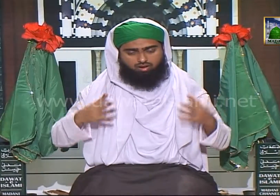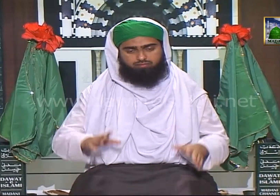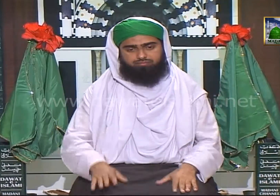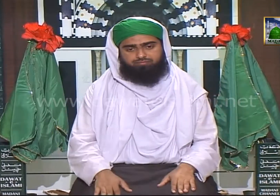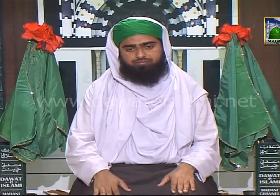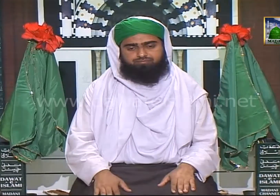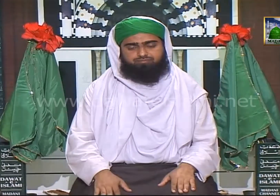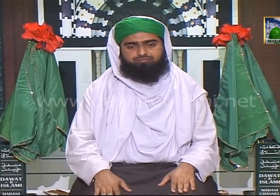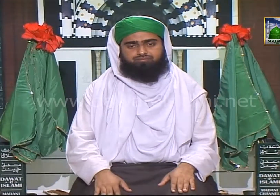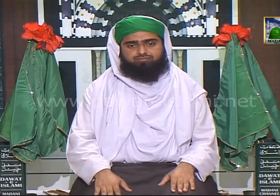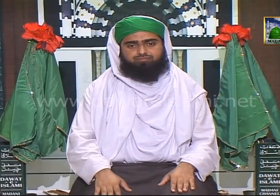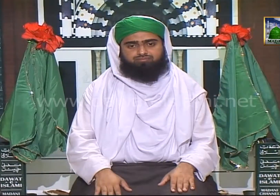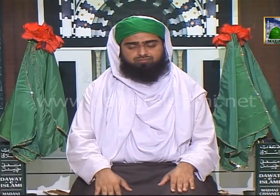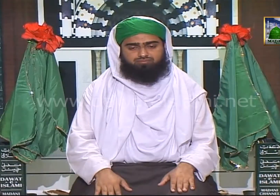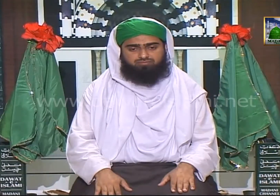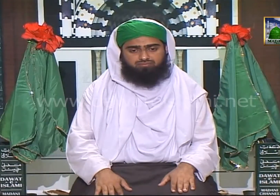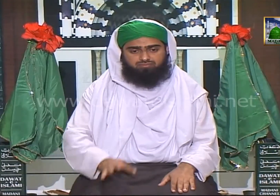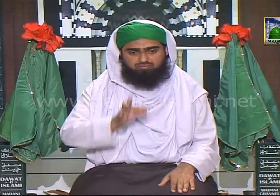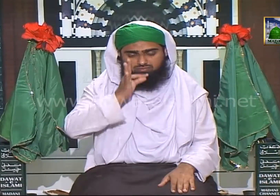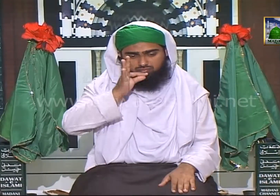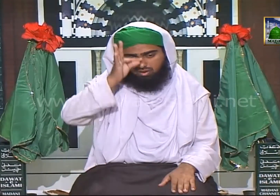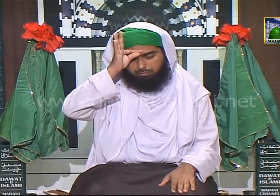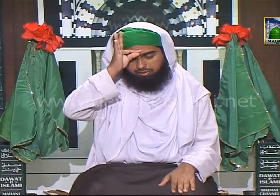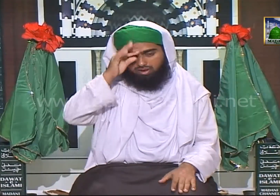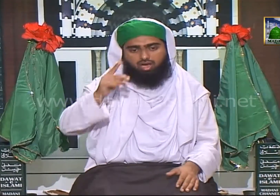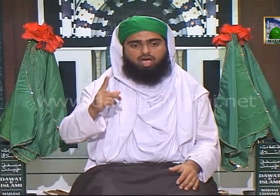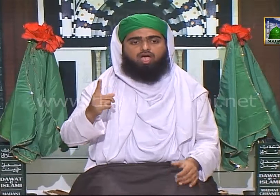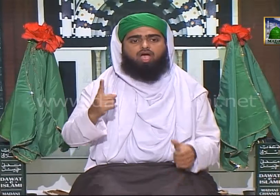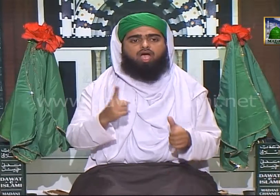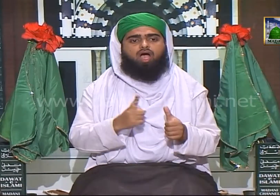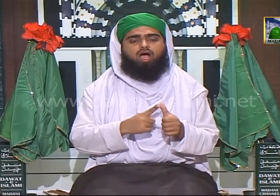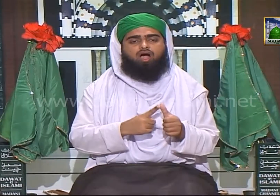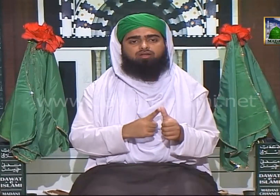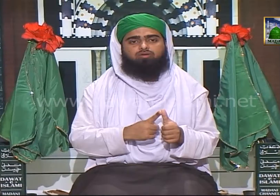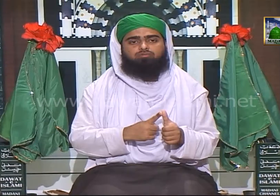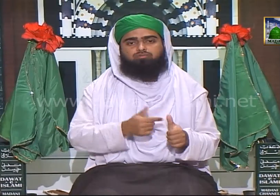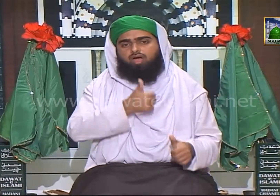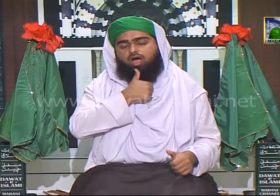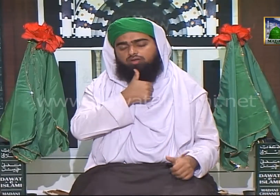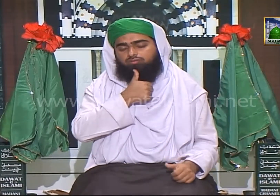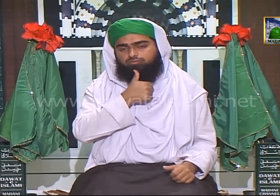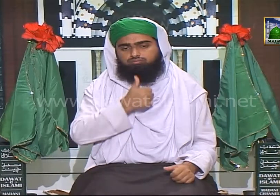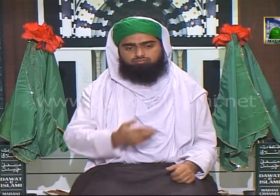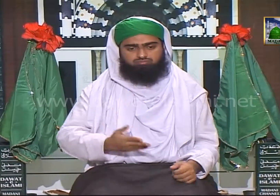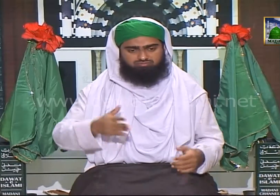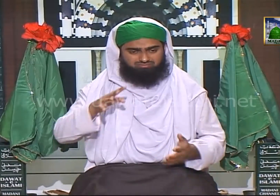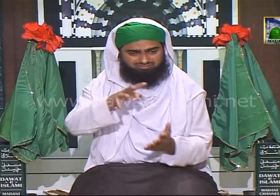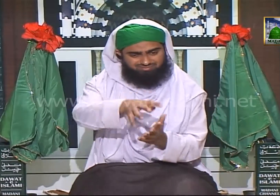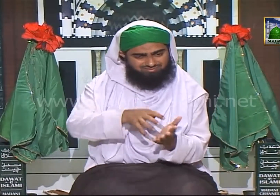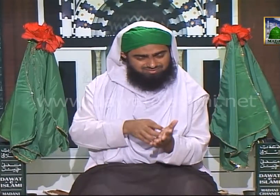انبیاء کسب کیا کرتے تھے۔ چنانچہ سیدنا ابراہیم علیہ السلام اور آدم علیہ السلام یہ حضرات کھیتی باڑی کرتے تھے،